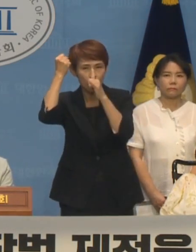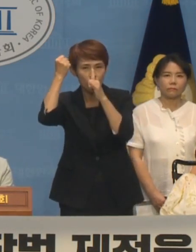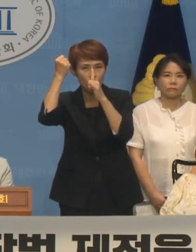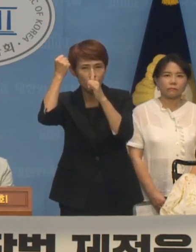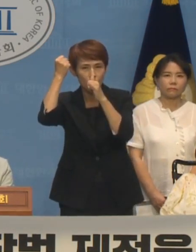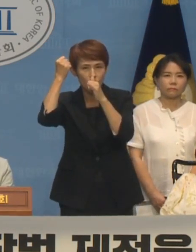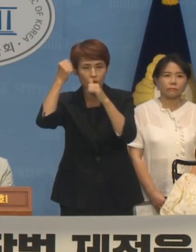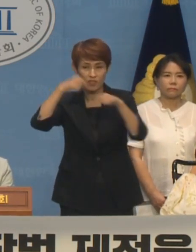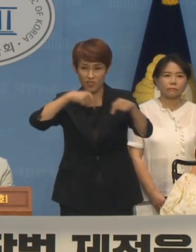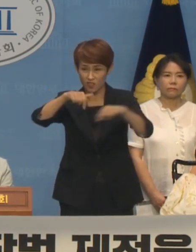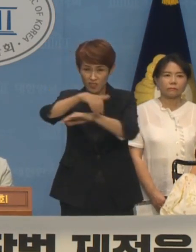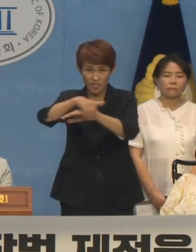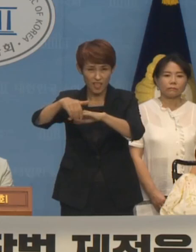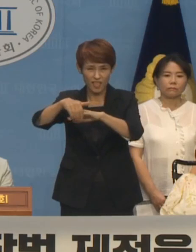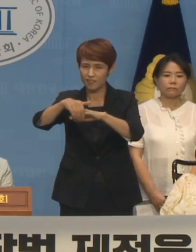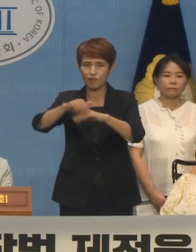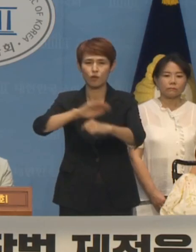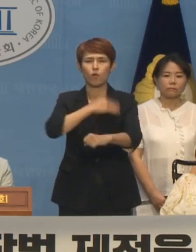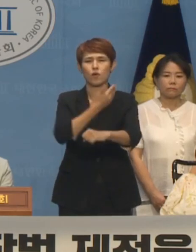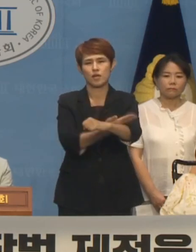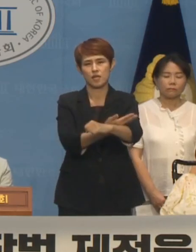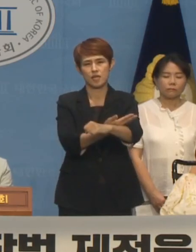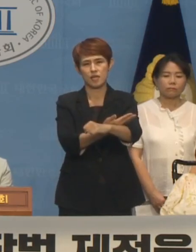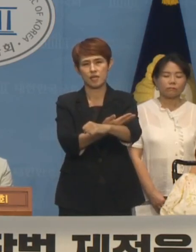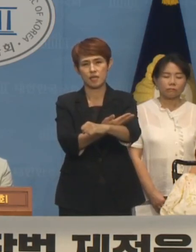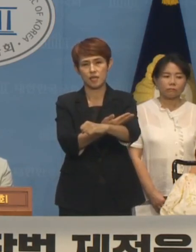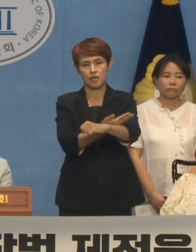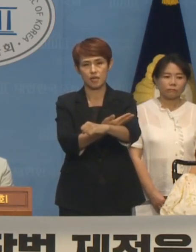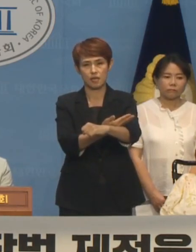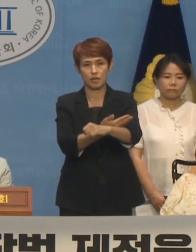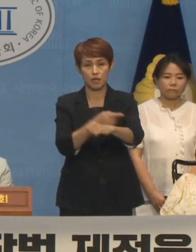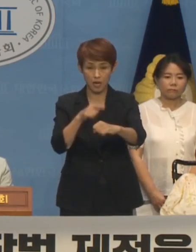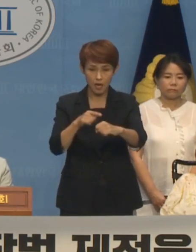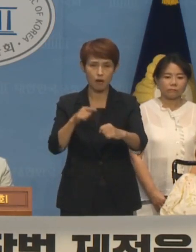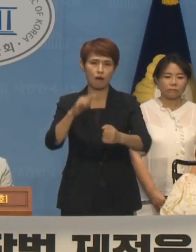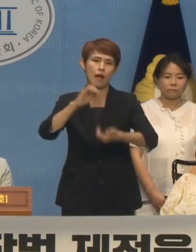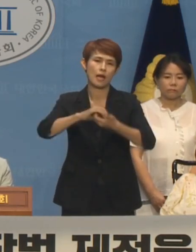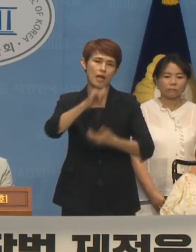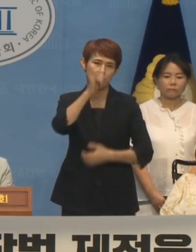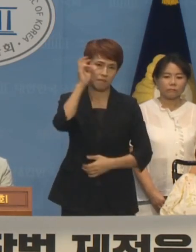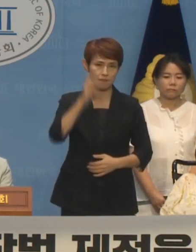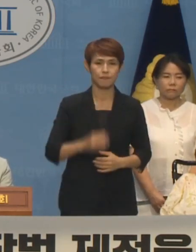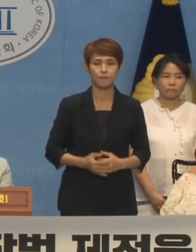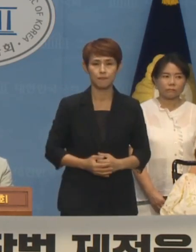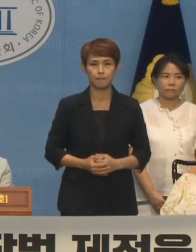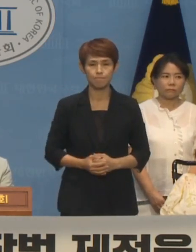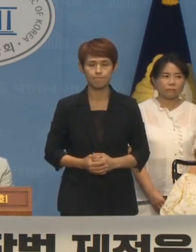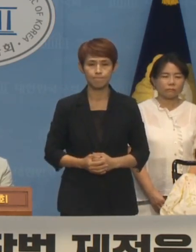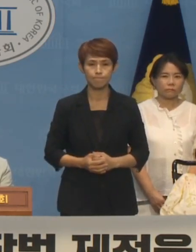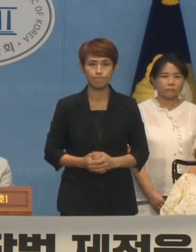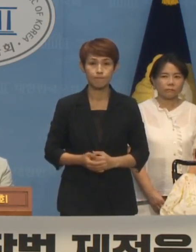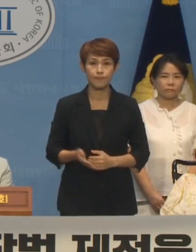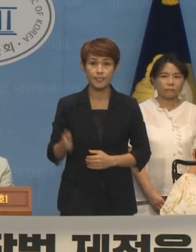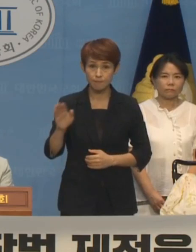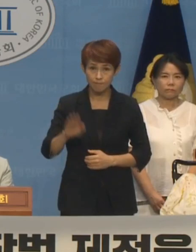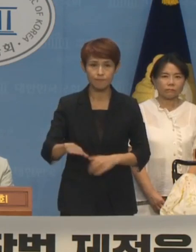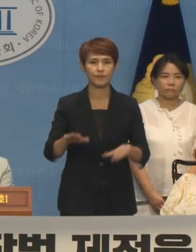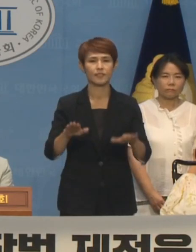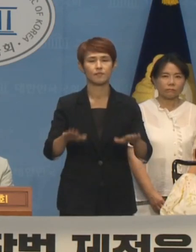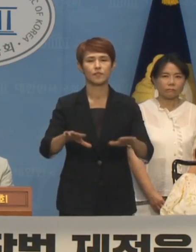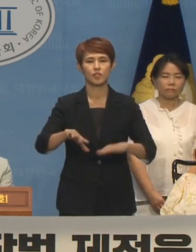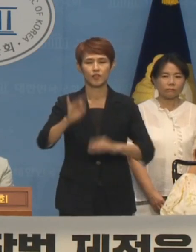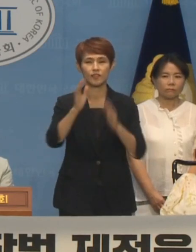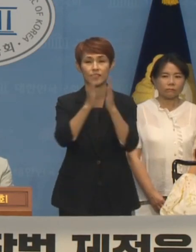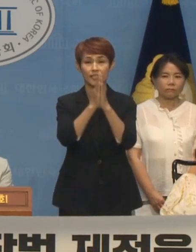진행되는 정책들은 권리적 접근에 지속적인 한계에 부딪힐 것입니다. 그러함에도 이제 막